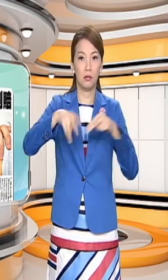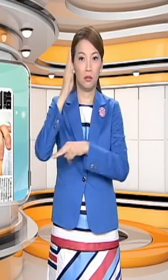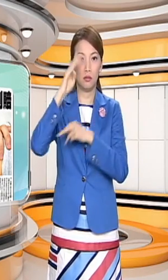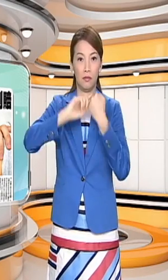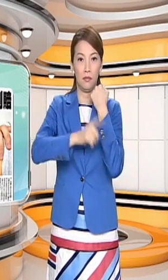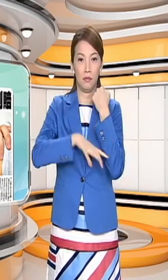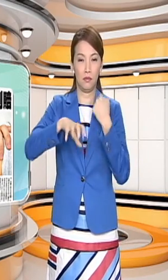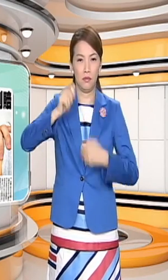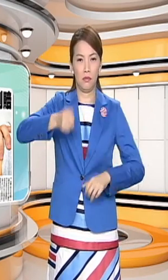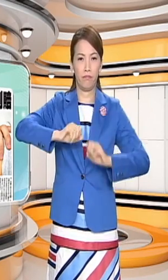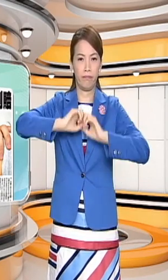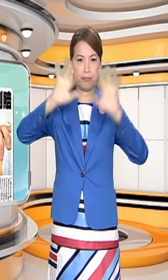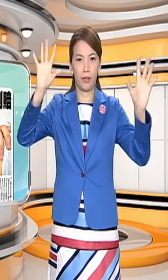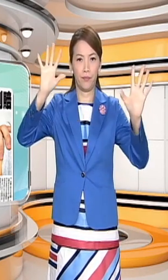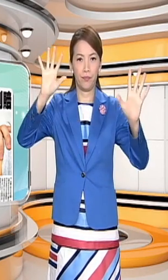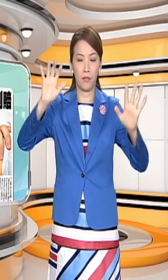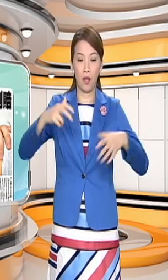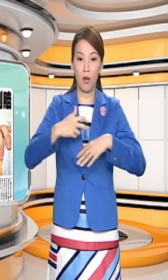判决卫福部败诉。